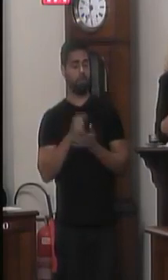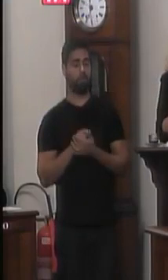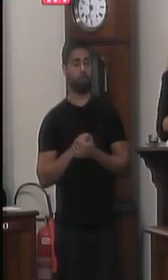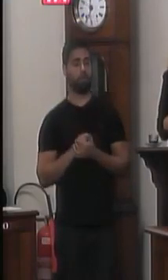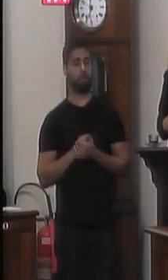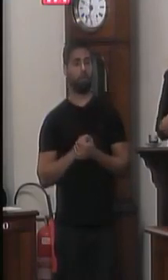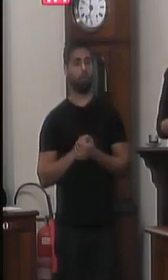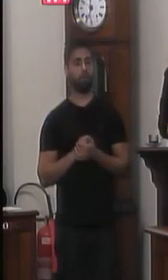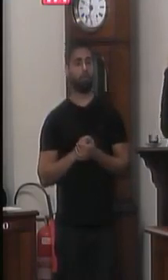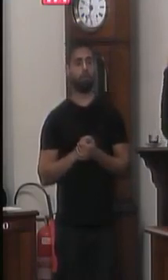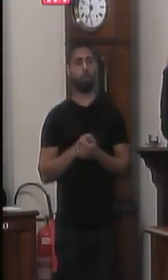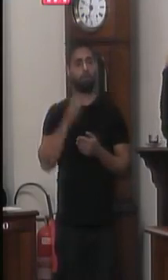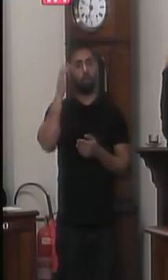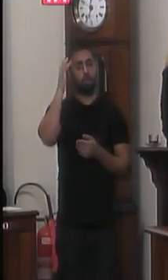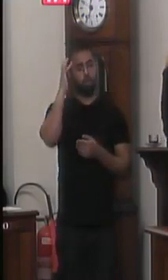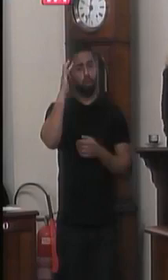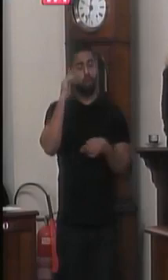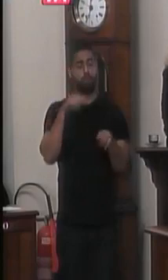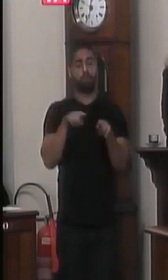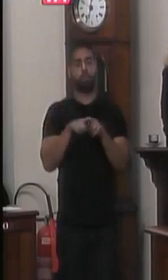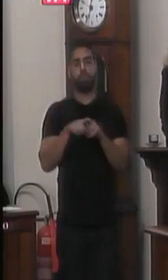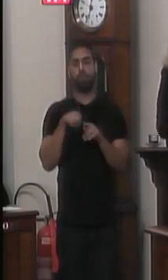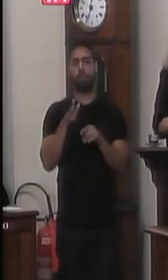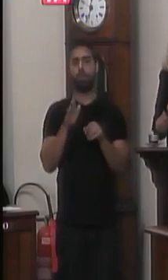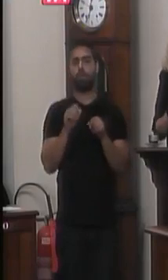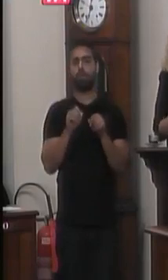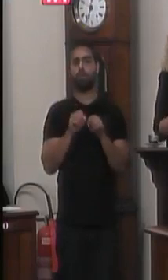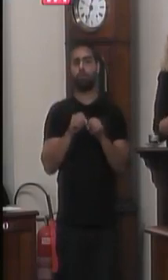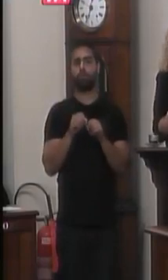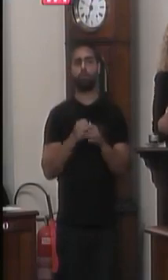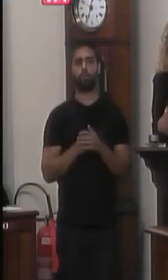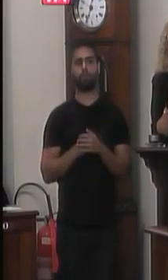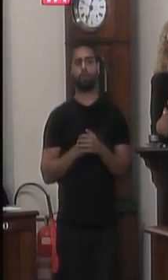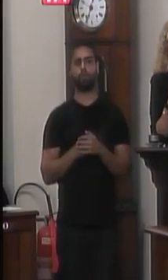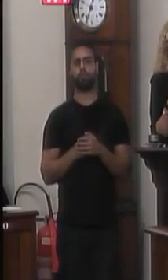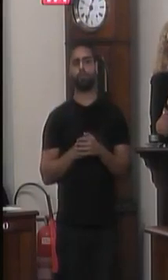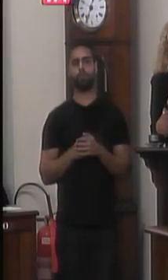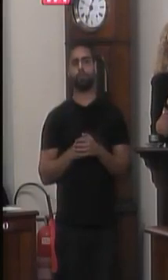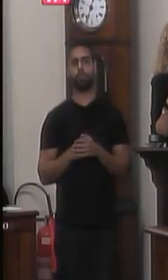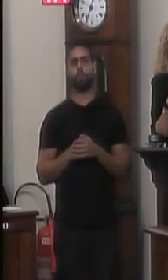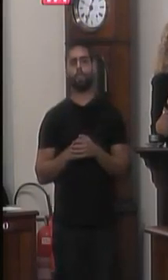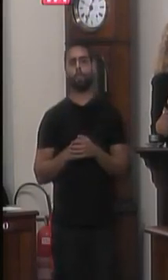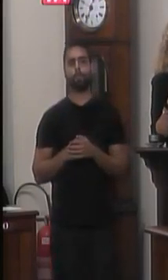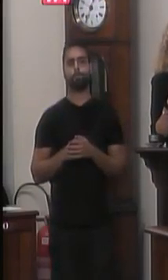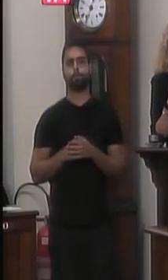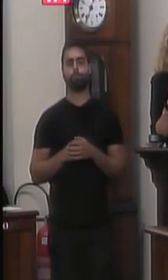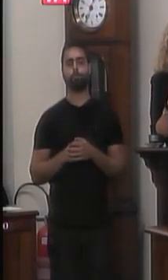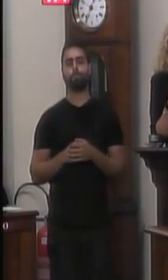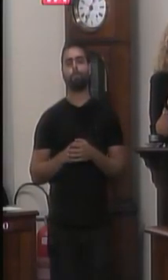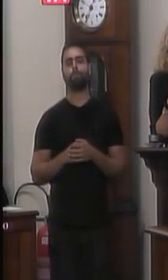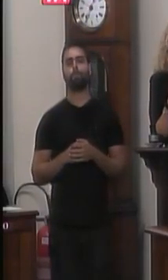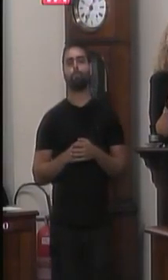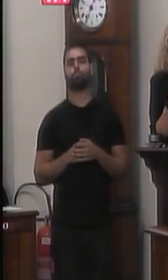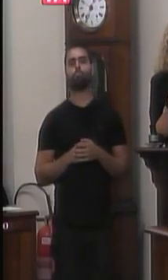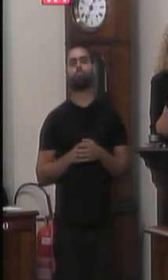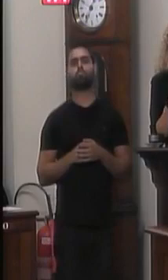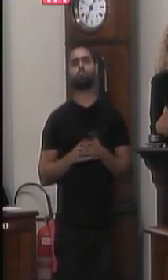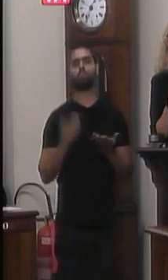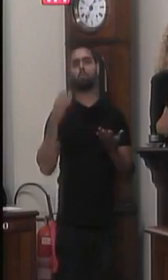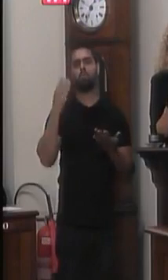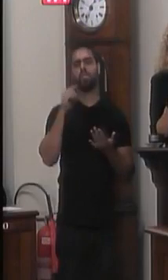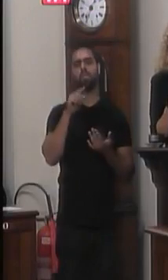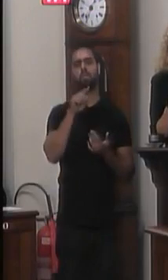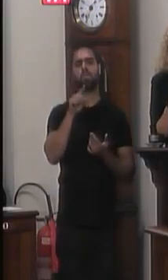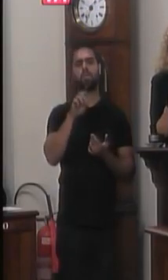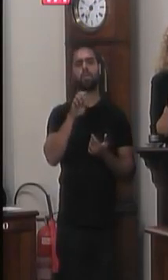pela administração, acho que isso aí está sendo feito, acho que tem acho que, não sei se é o Zé Carlos